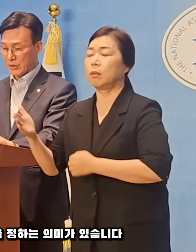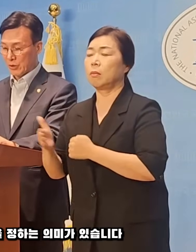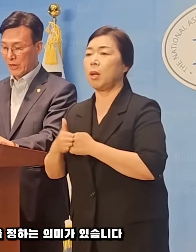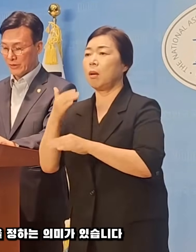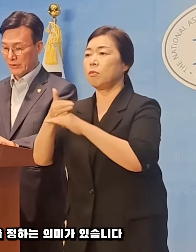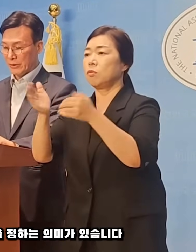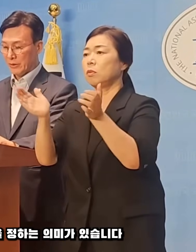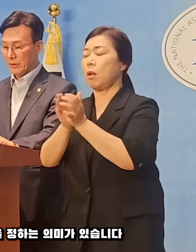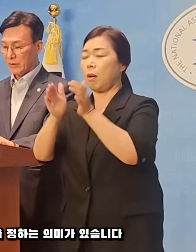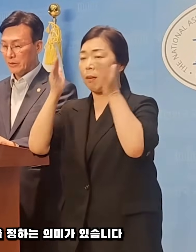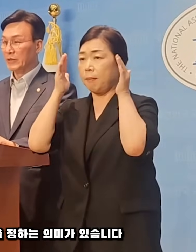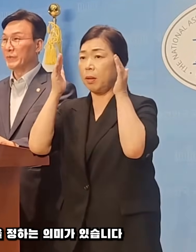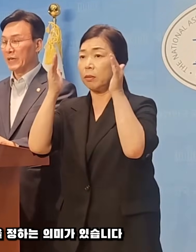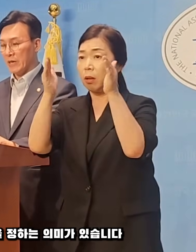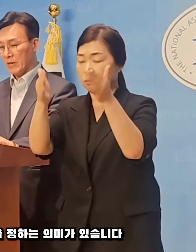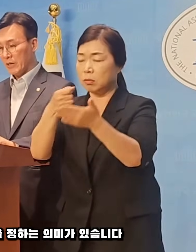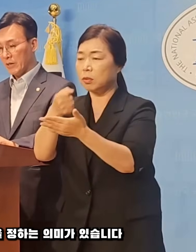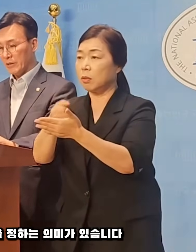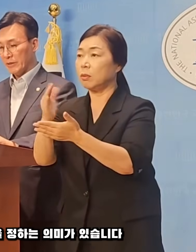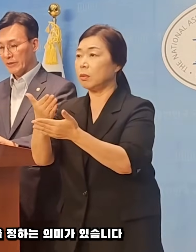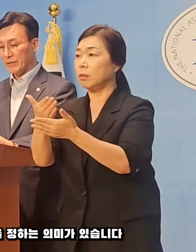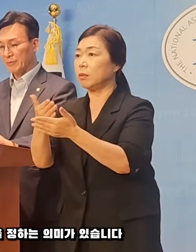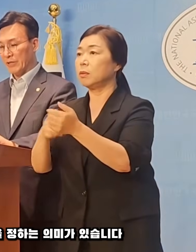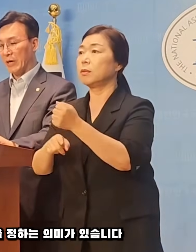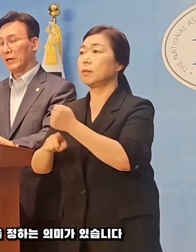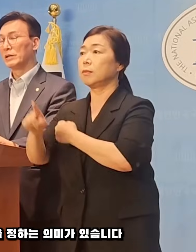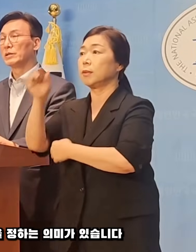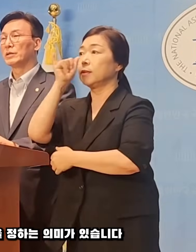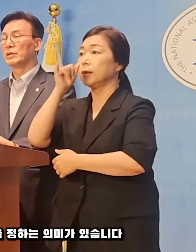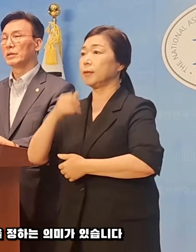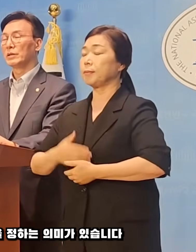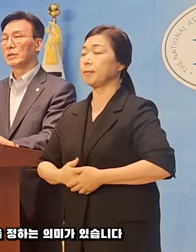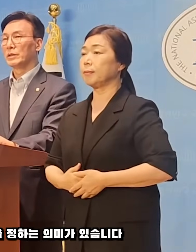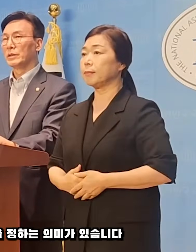방향을 정하는 의미가 있습니다.